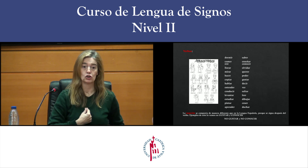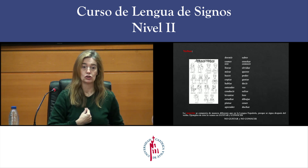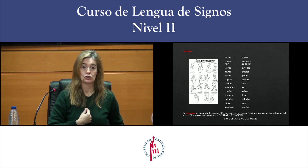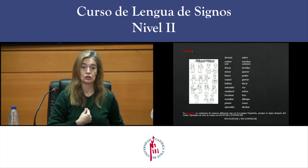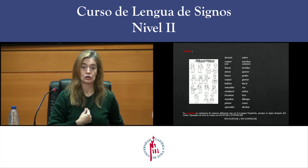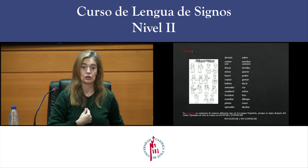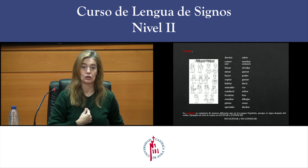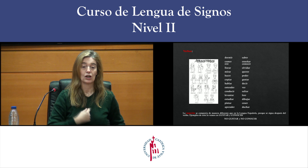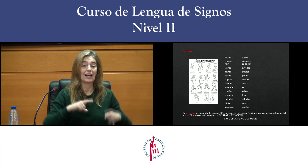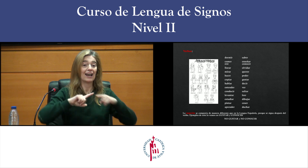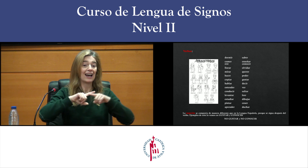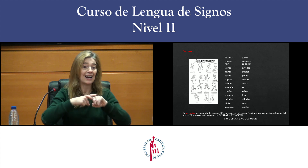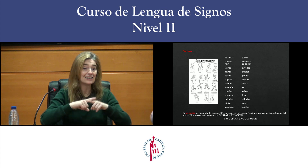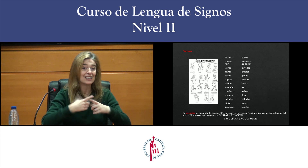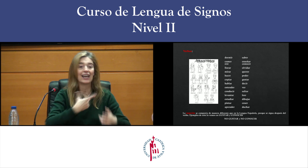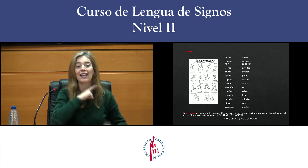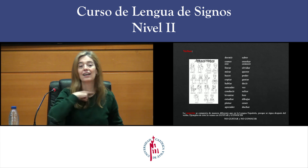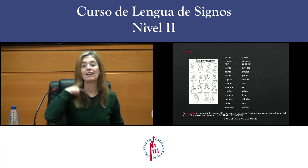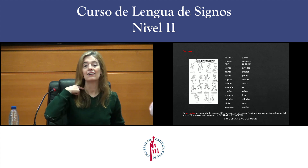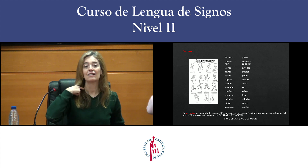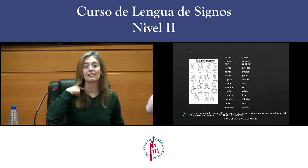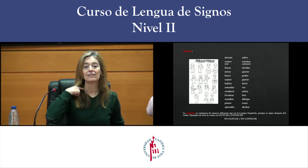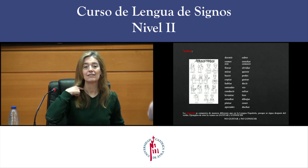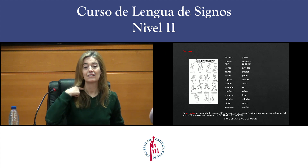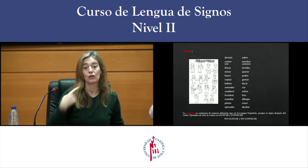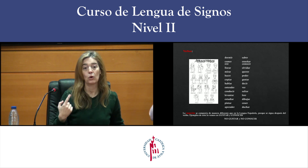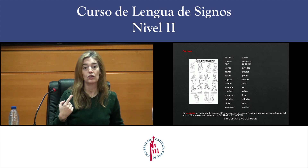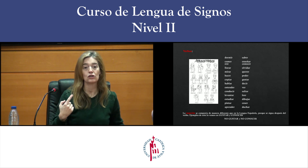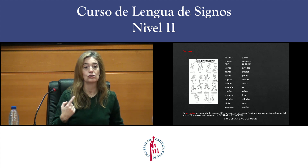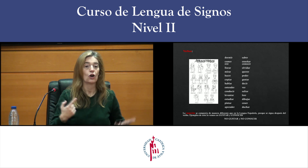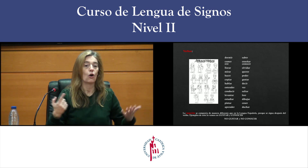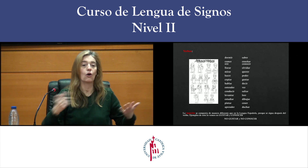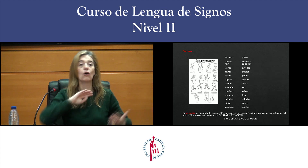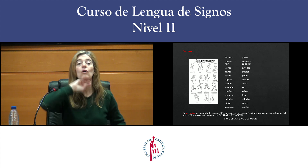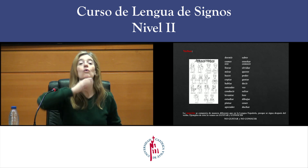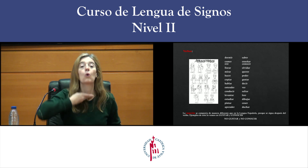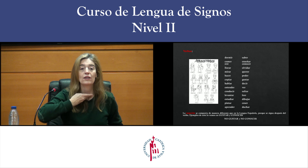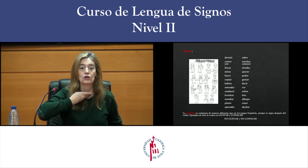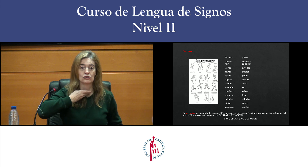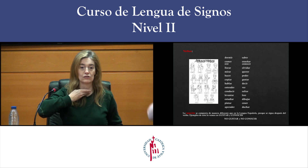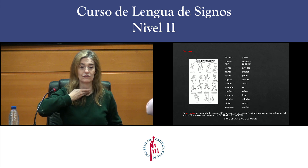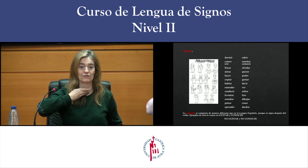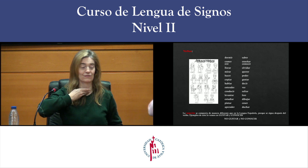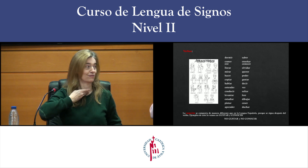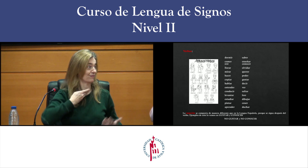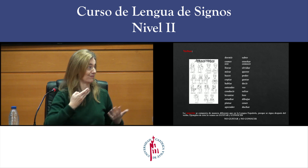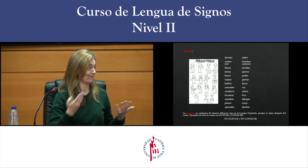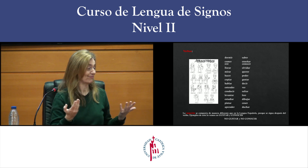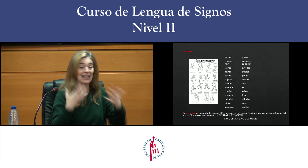jersey de pico jersey de cuello redondo o de cuello